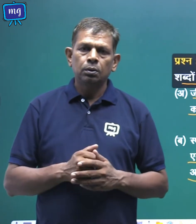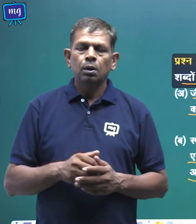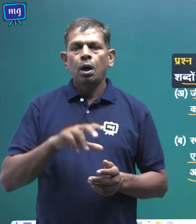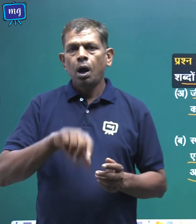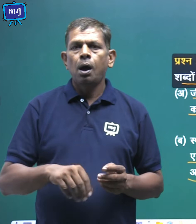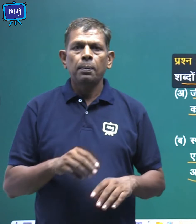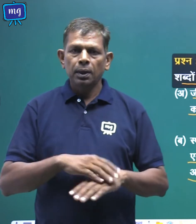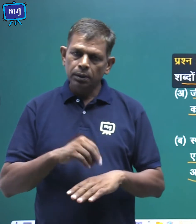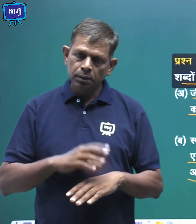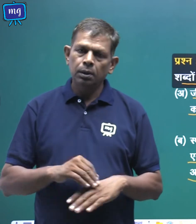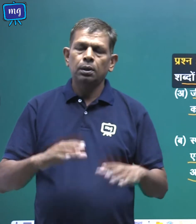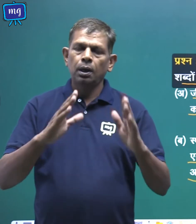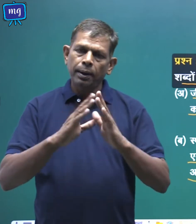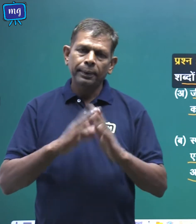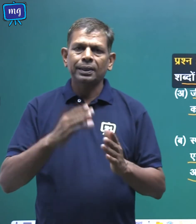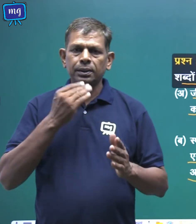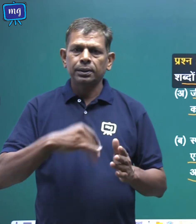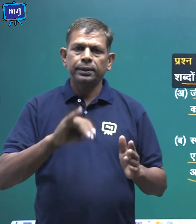हम स्थलीय आवास कहते हैं।